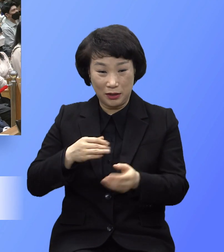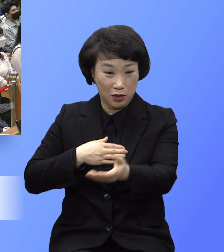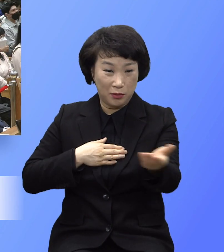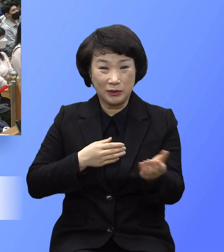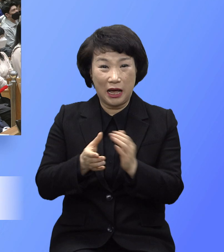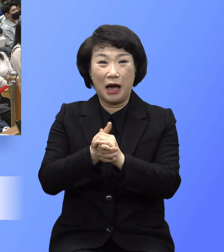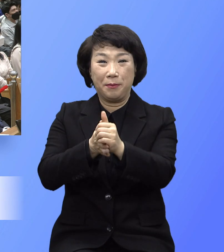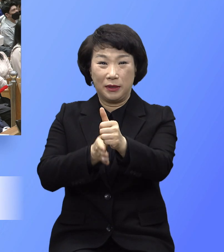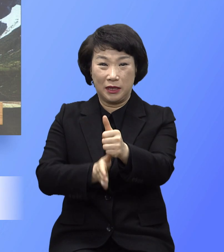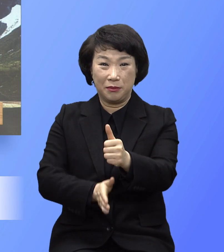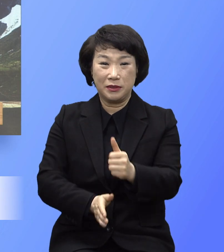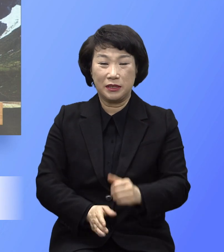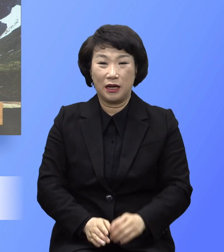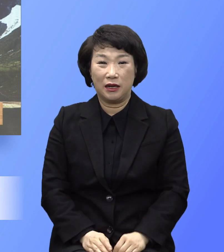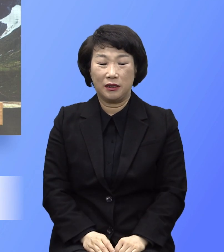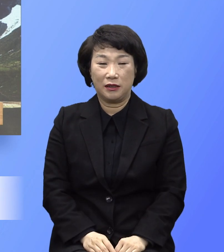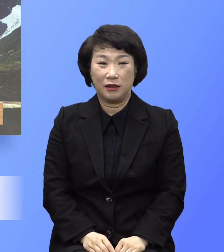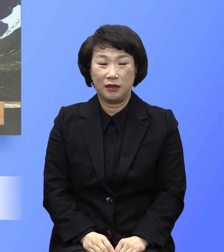아멘 합시다.